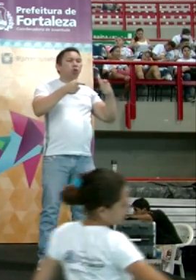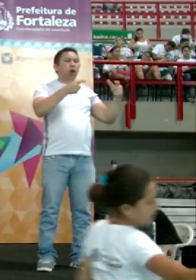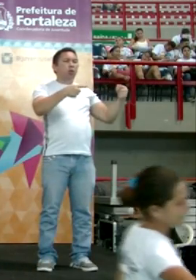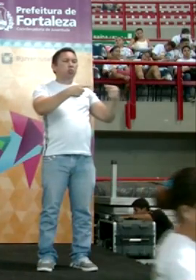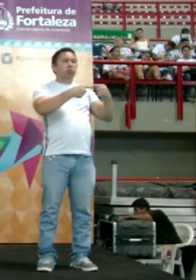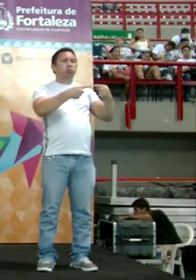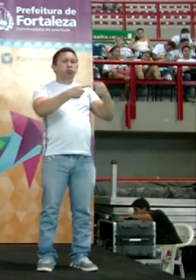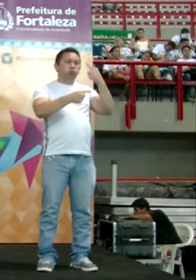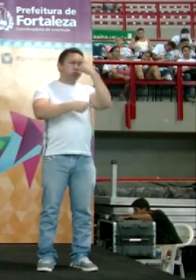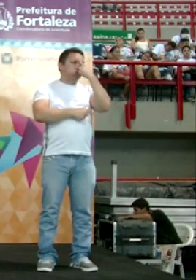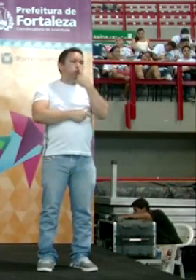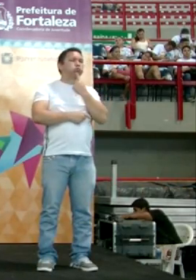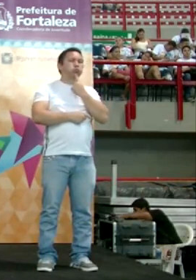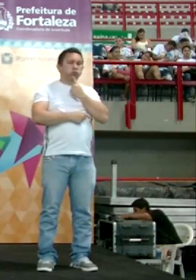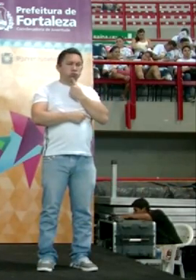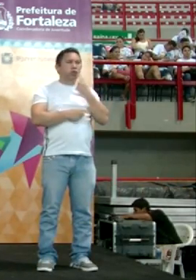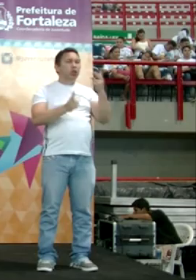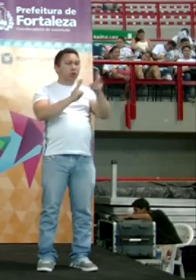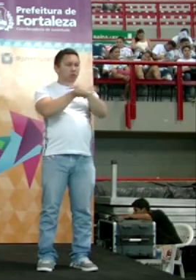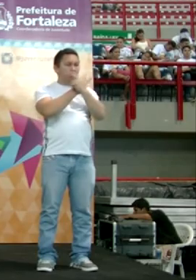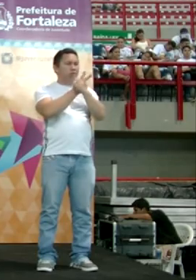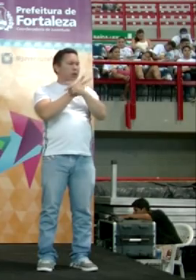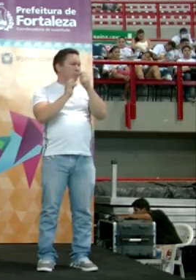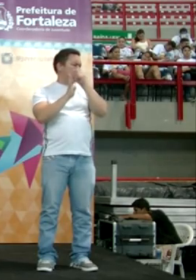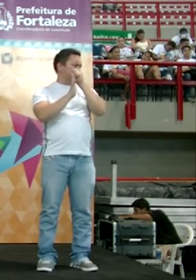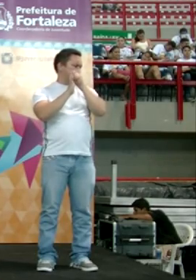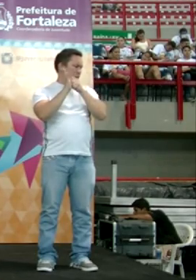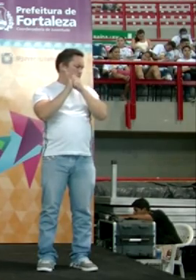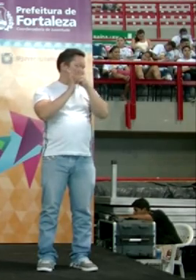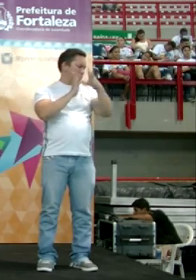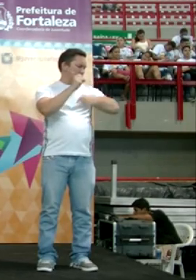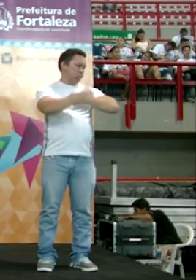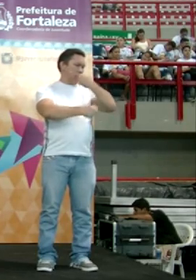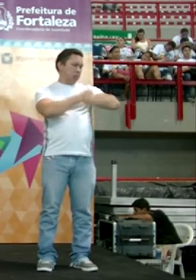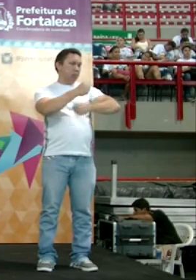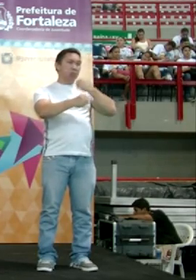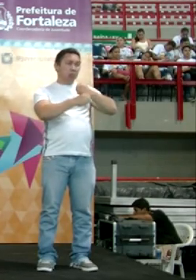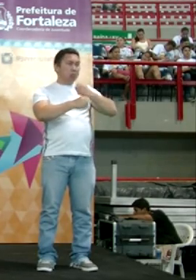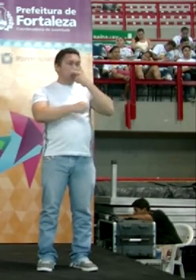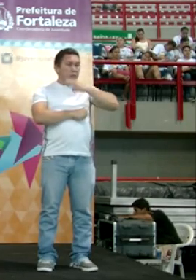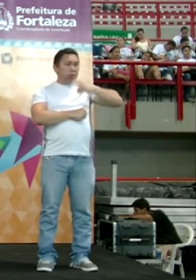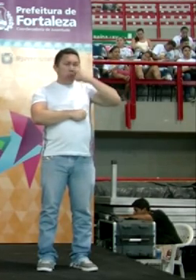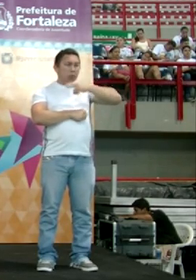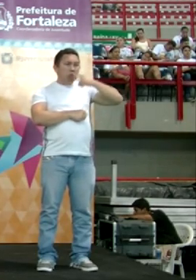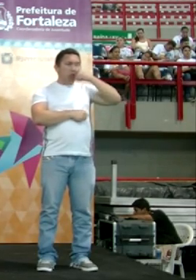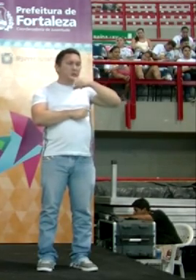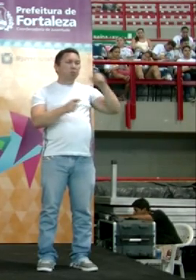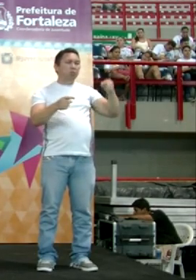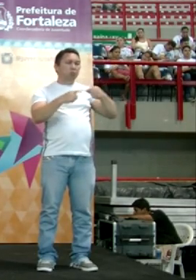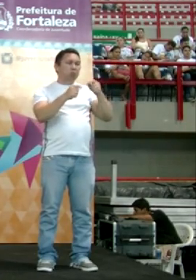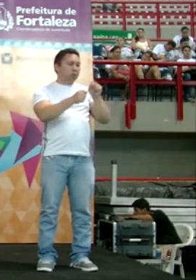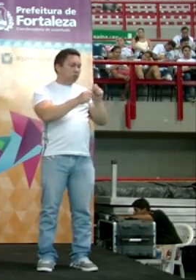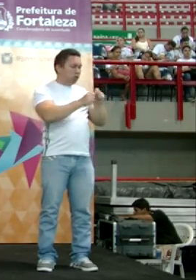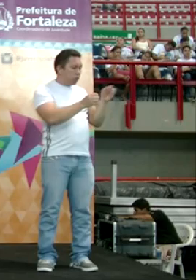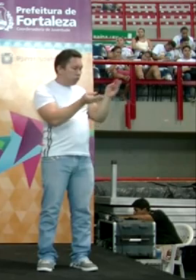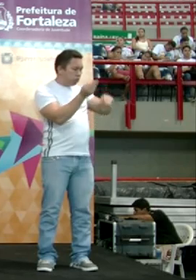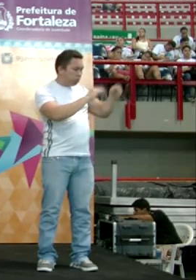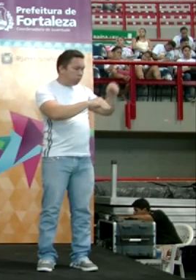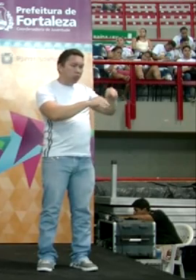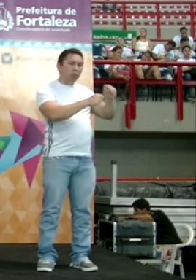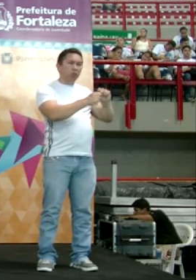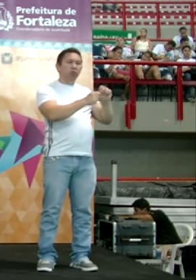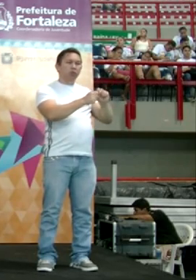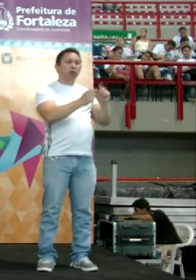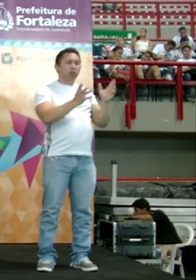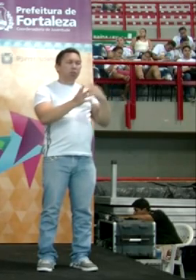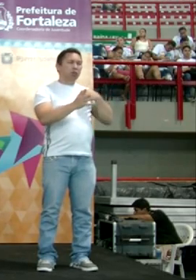região que tenha vento suficiente e que esse vento seja mais ou menos constante para ser instalado. Então,